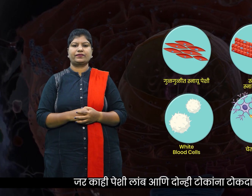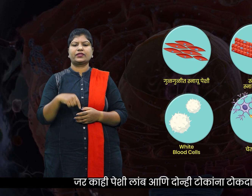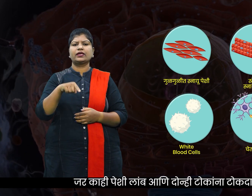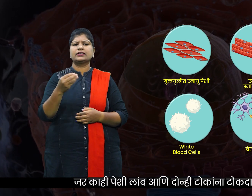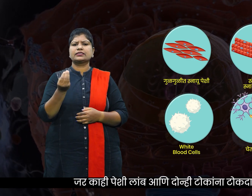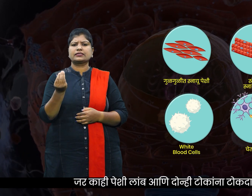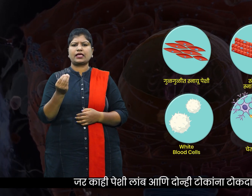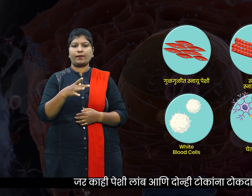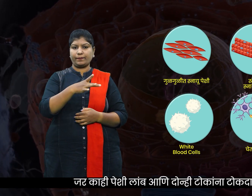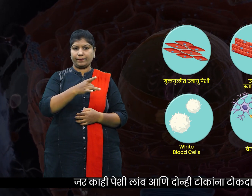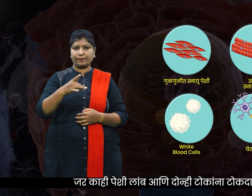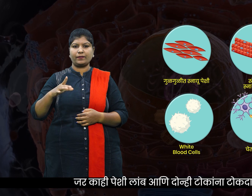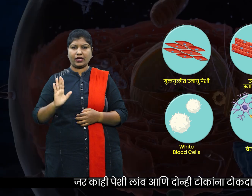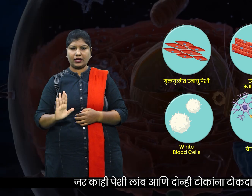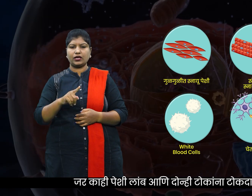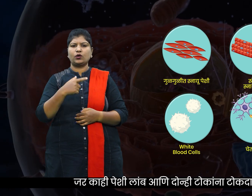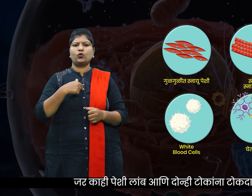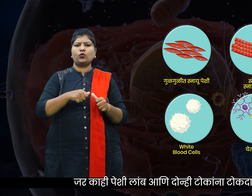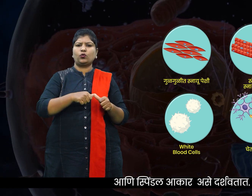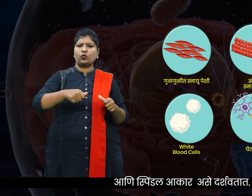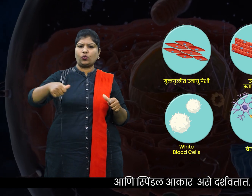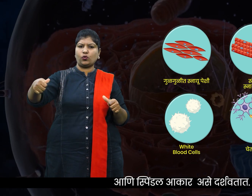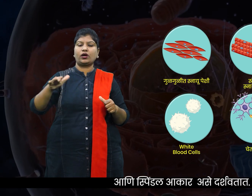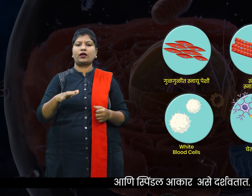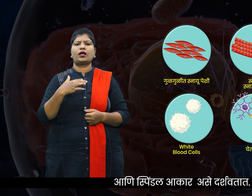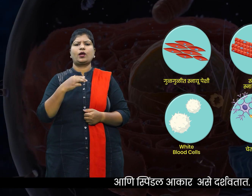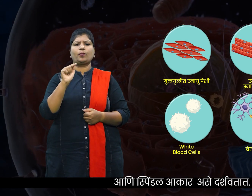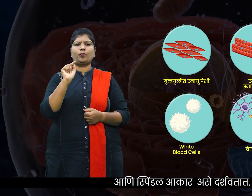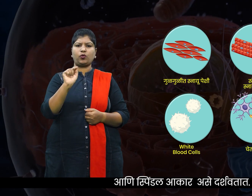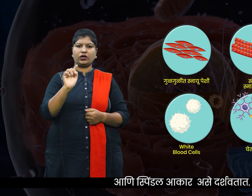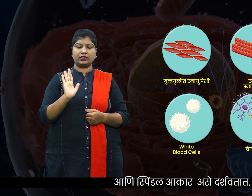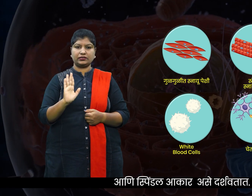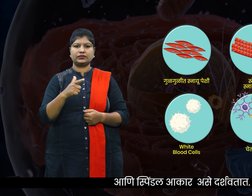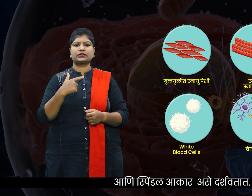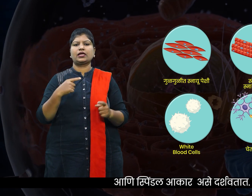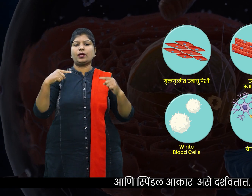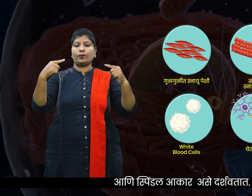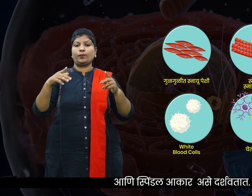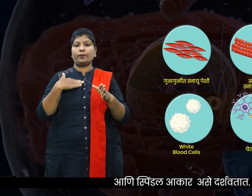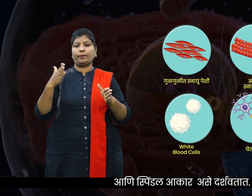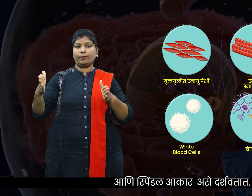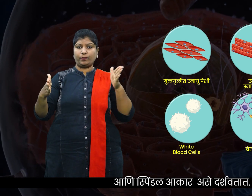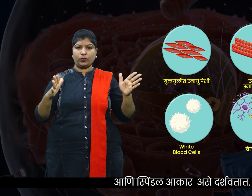जर काही पेशी लांब आणि दोन्ही टोकांना टोकदार असतात आणि स्पिडल आकार असे दर्शवतात.